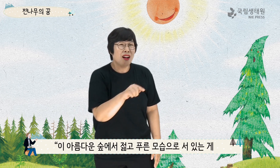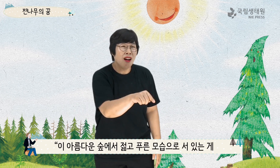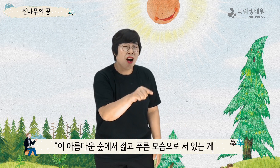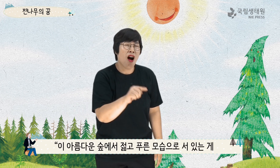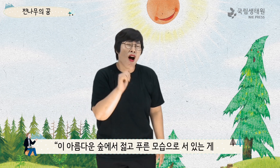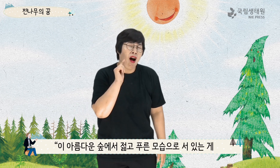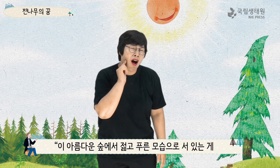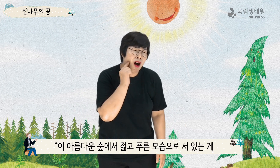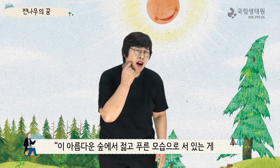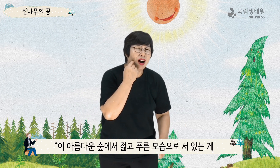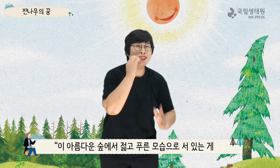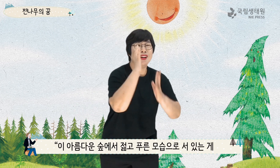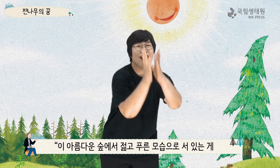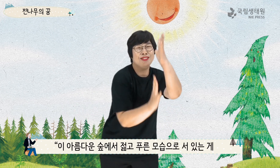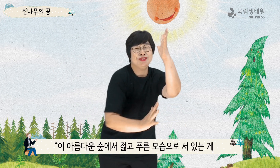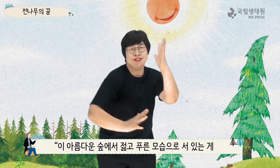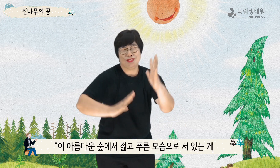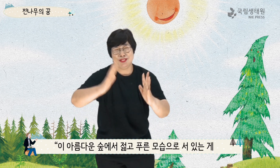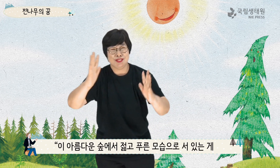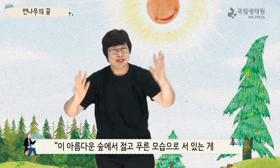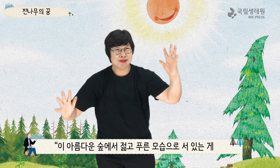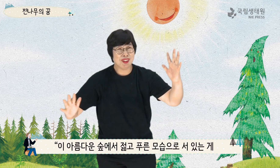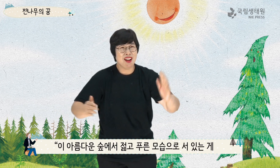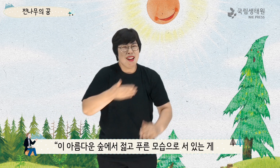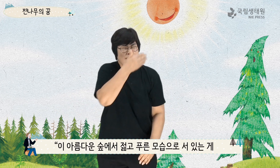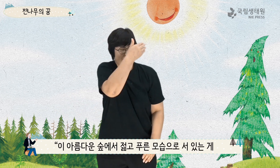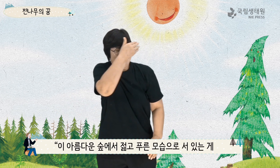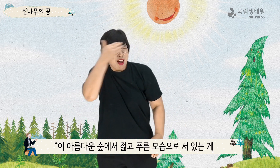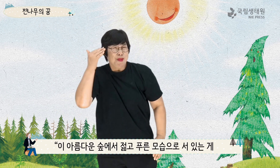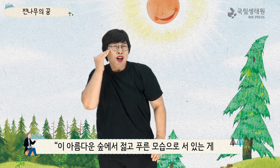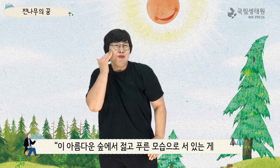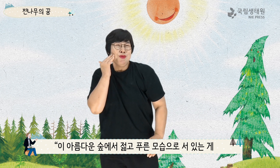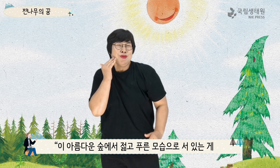이 아름다운 숲에서 젊고 푸른 모습으로 서 있는 게